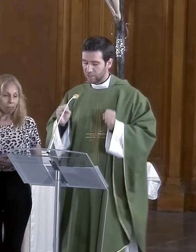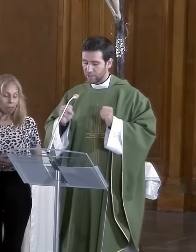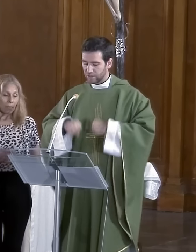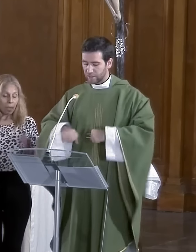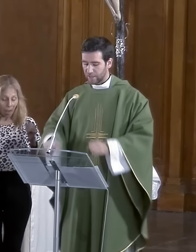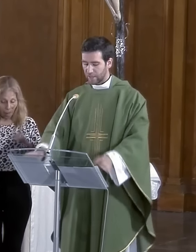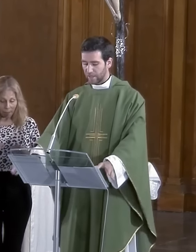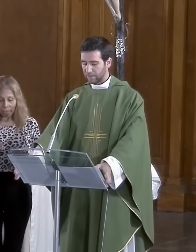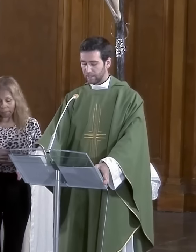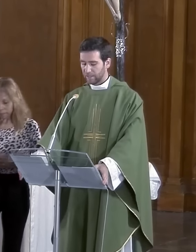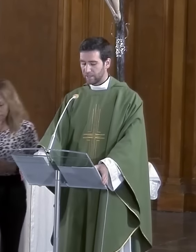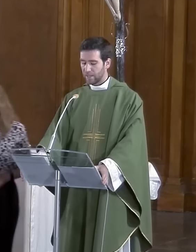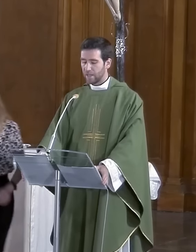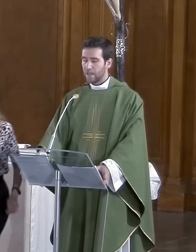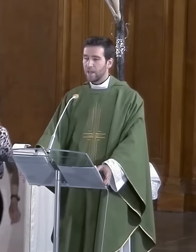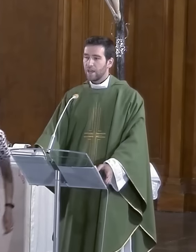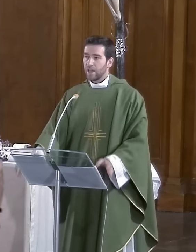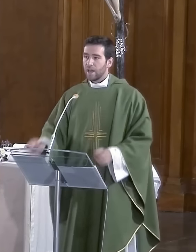nuestro Señor. Amén.